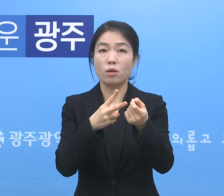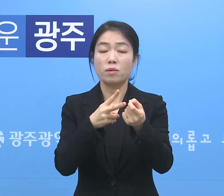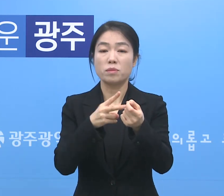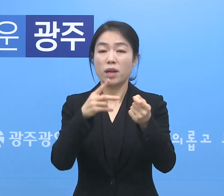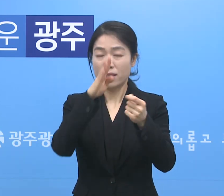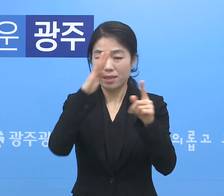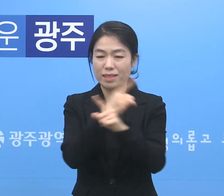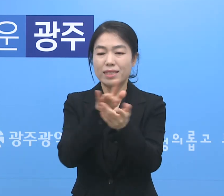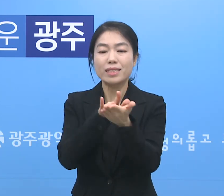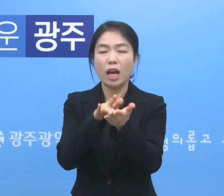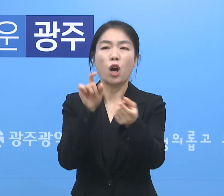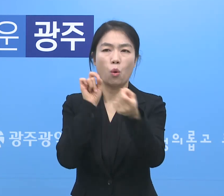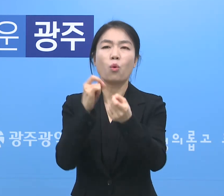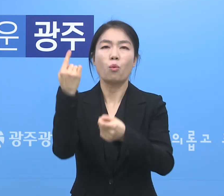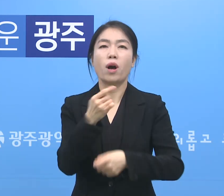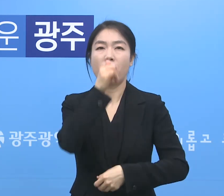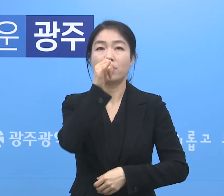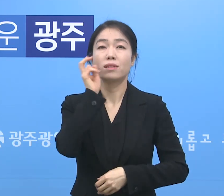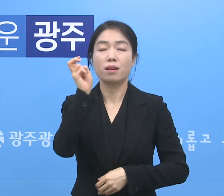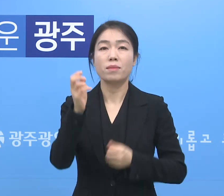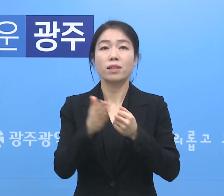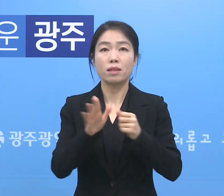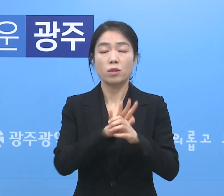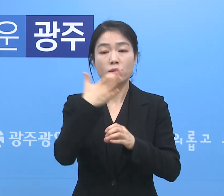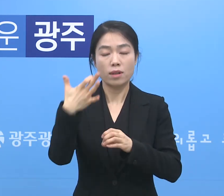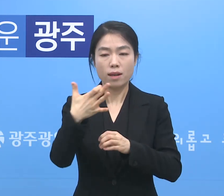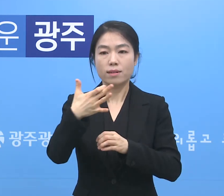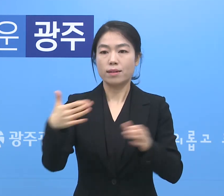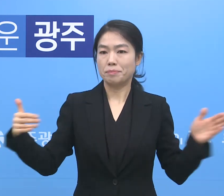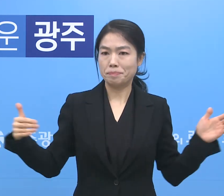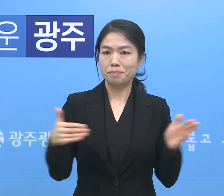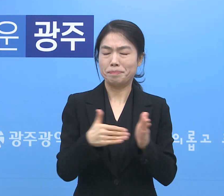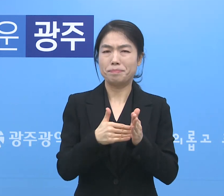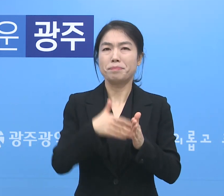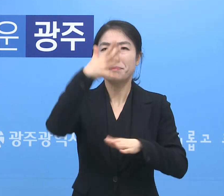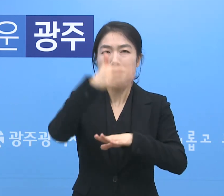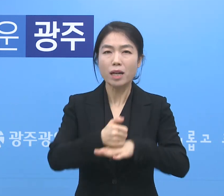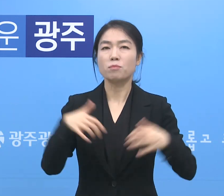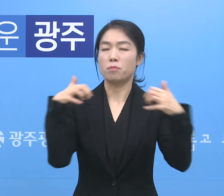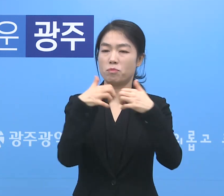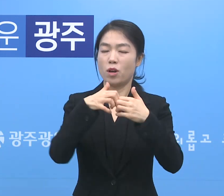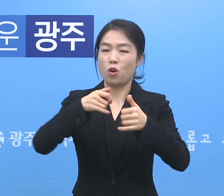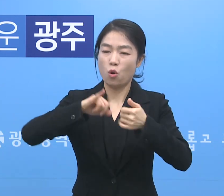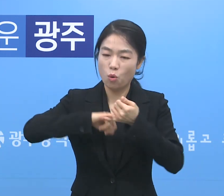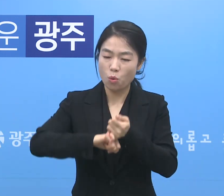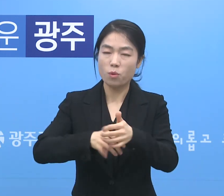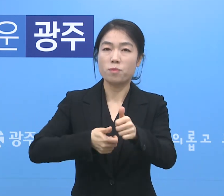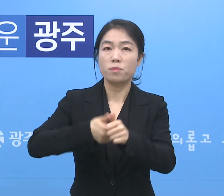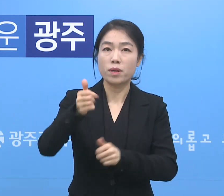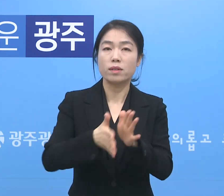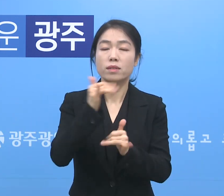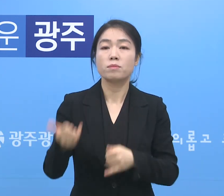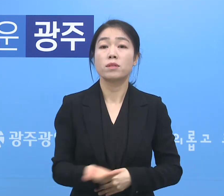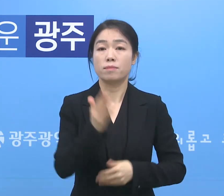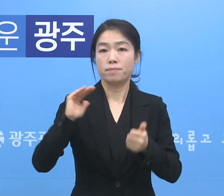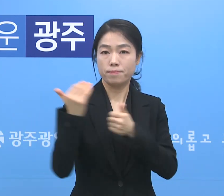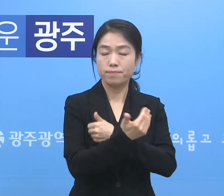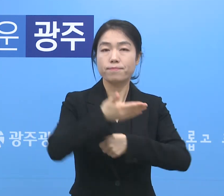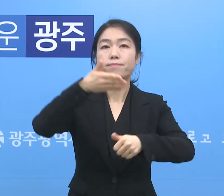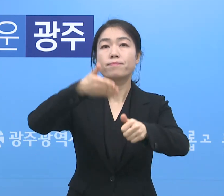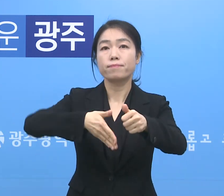치료제도 곧 나올 것입니다. 코로나19와의 종반 전투에서 반드시 이겨 시민들을